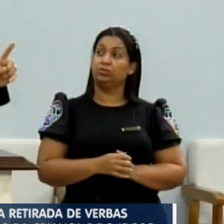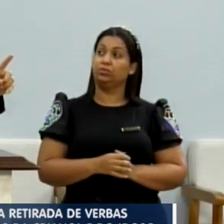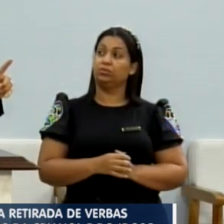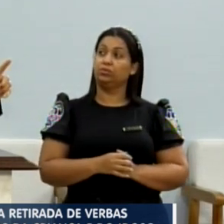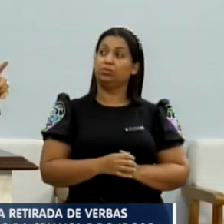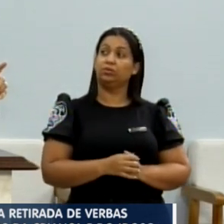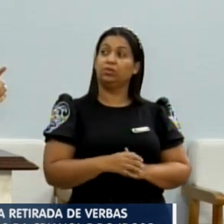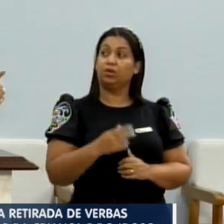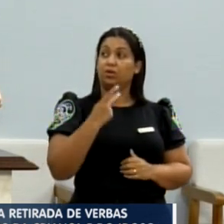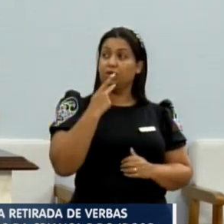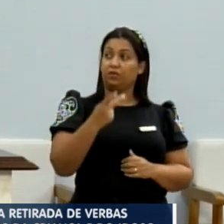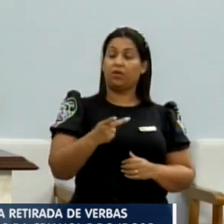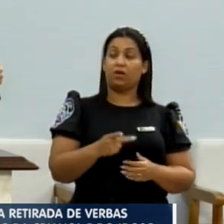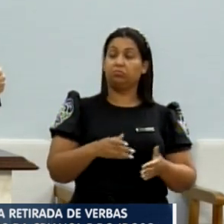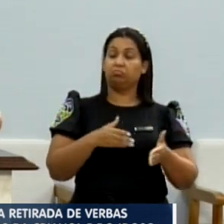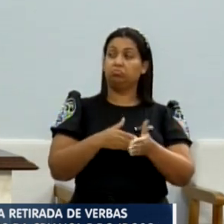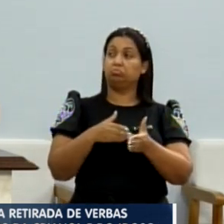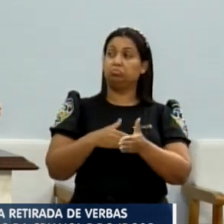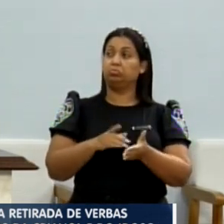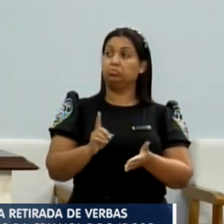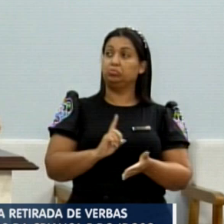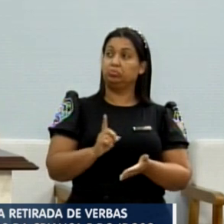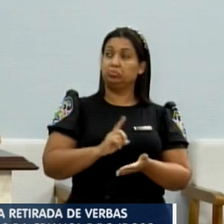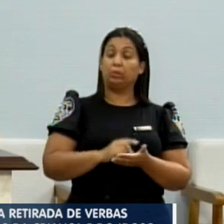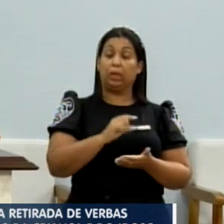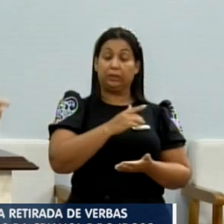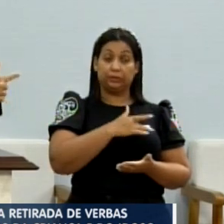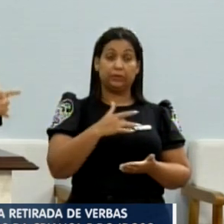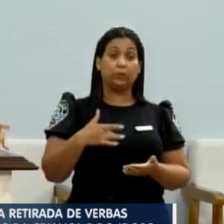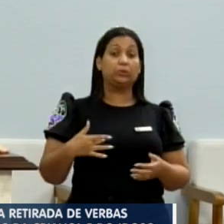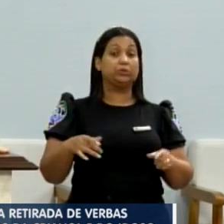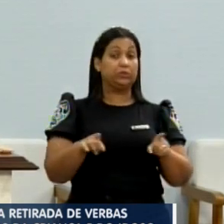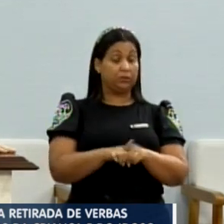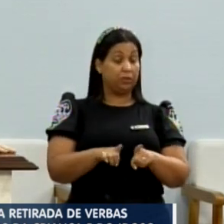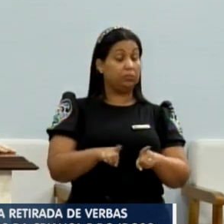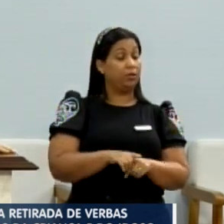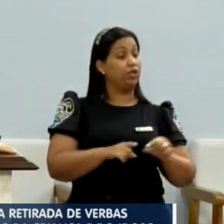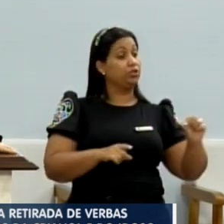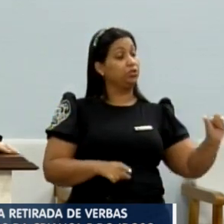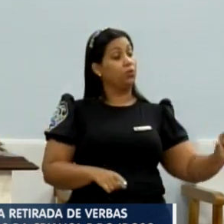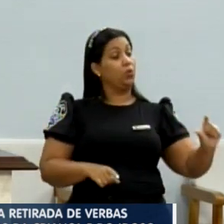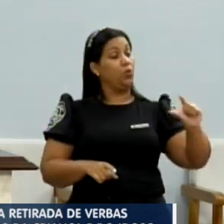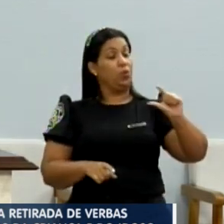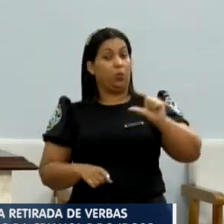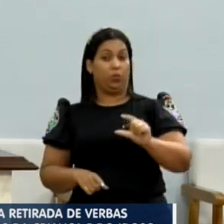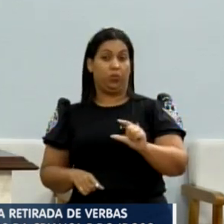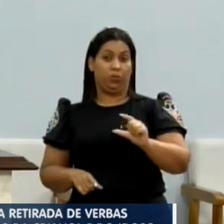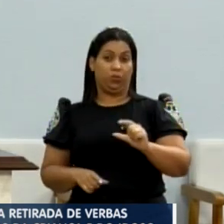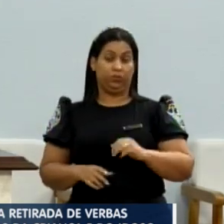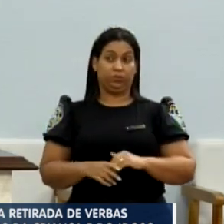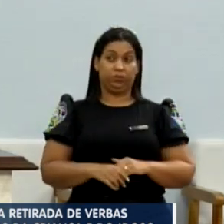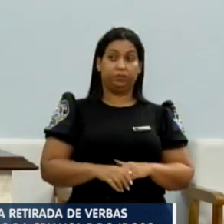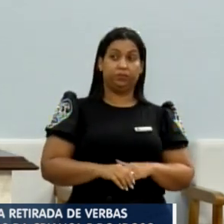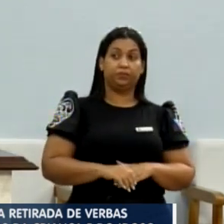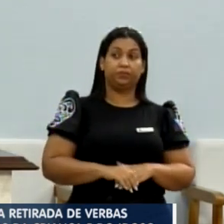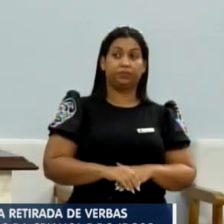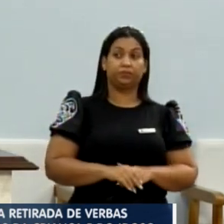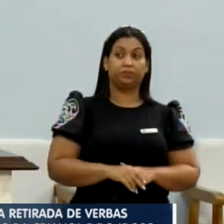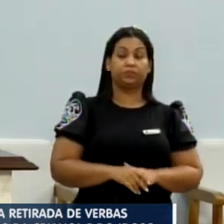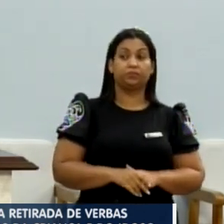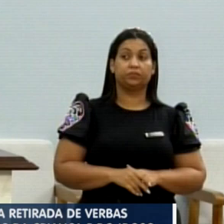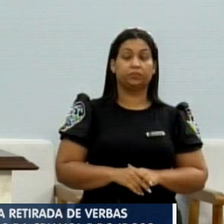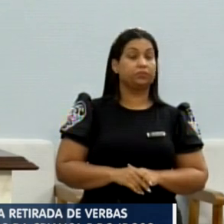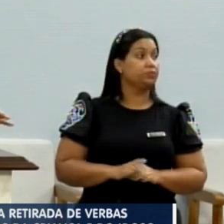para esse cofinanciamento para que a saúde possa também financiar as ilpis